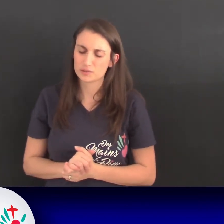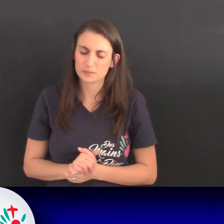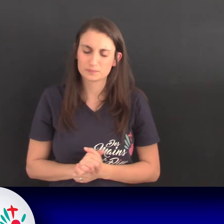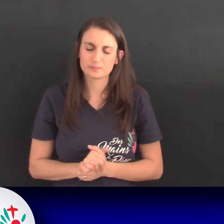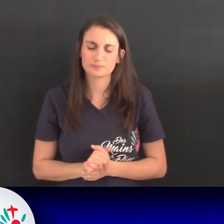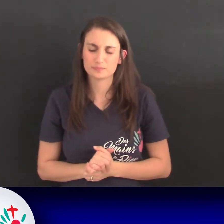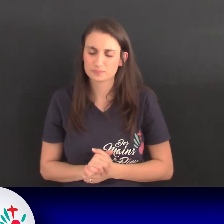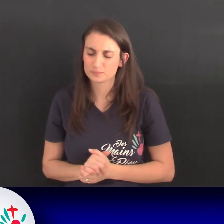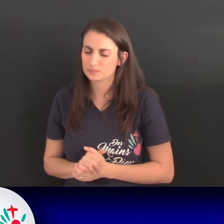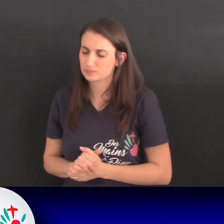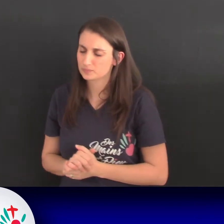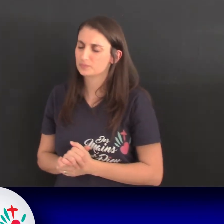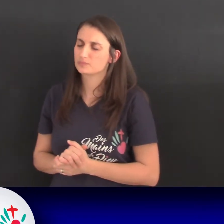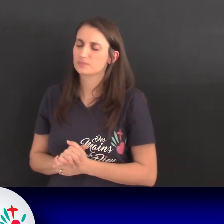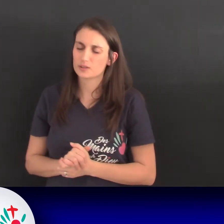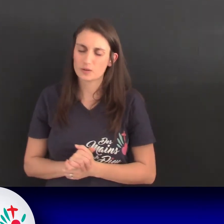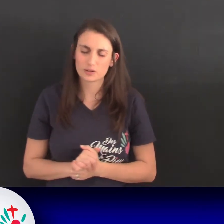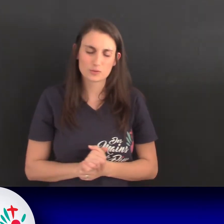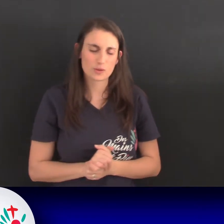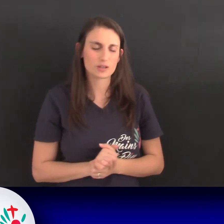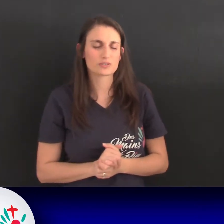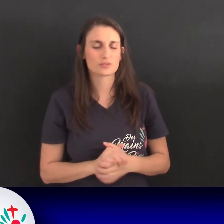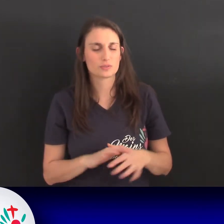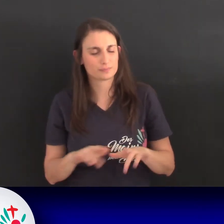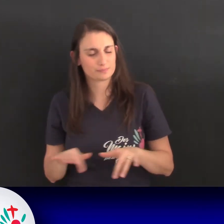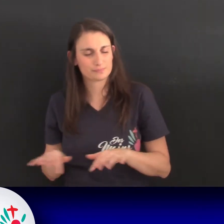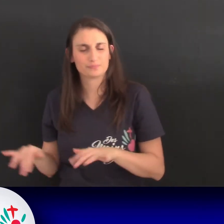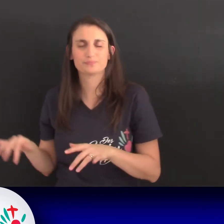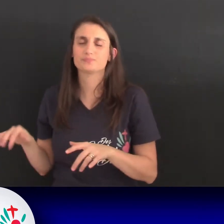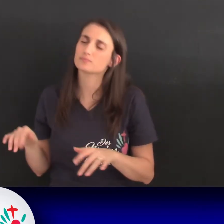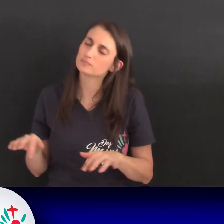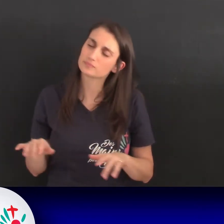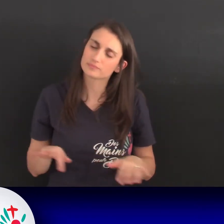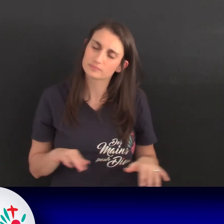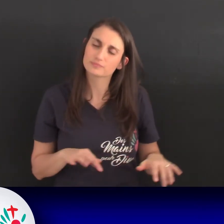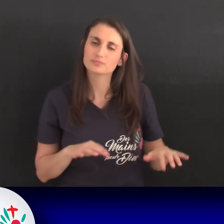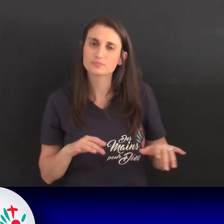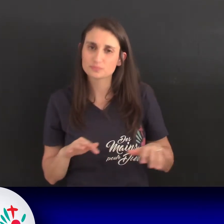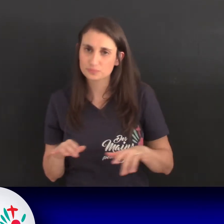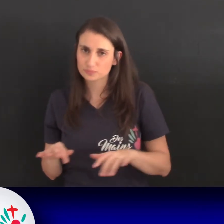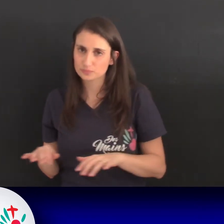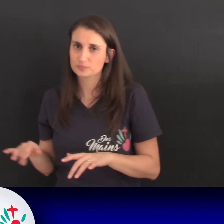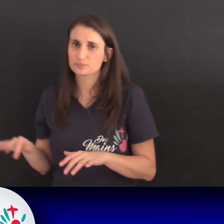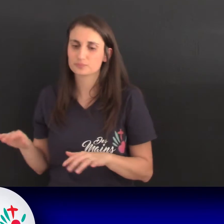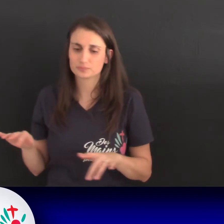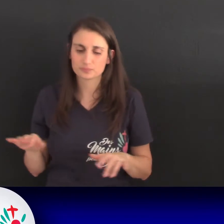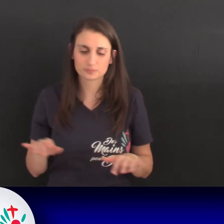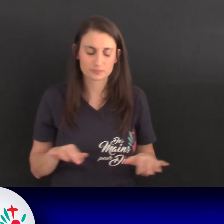béni, tu es loué, Jésus.